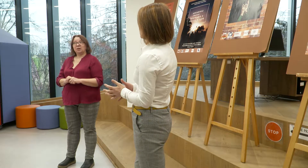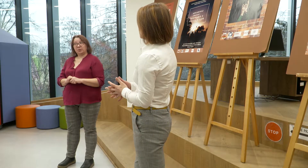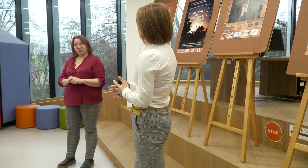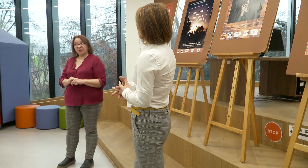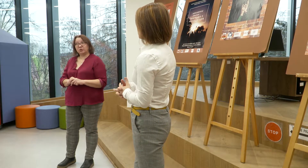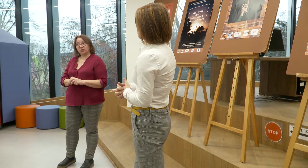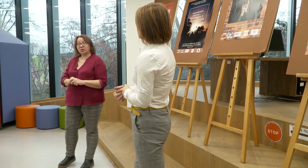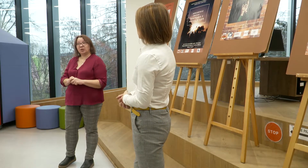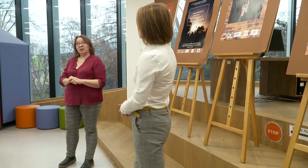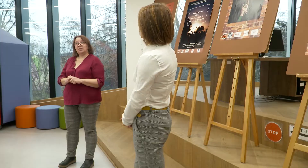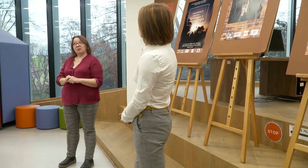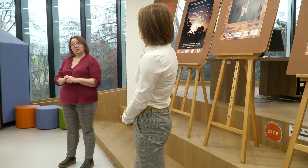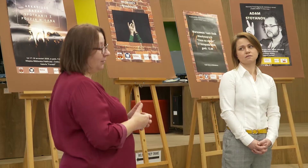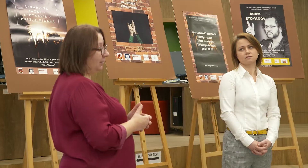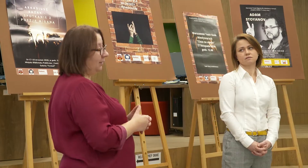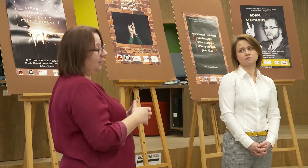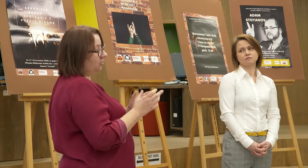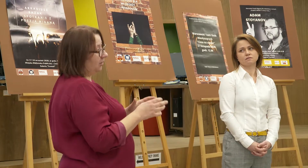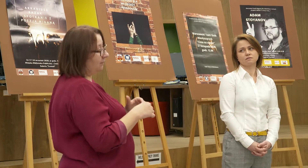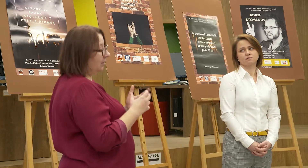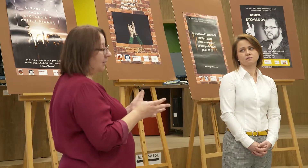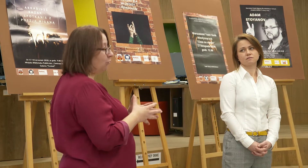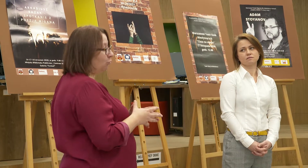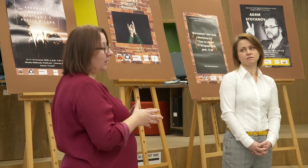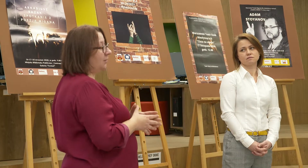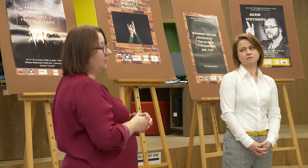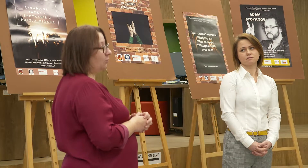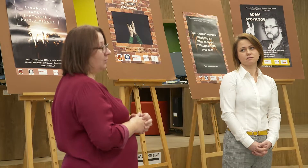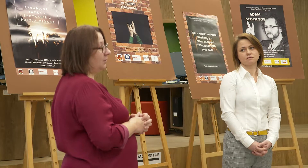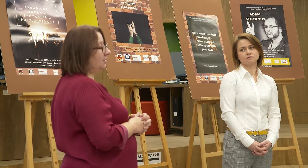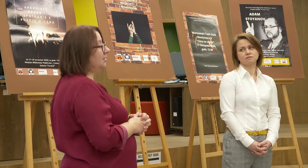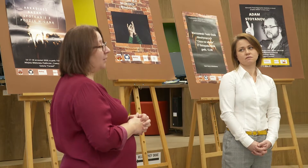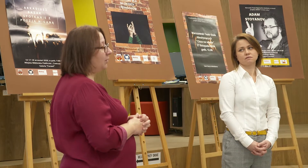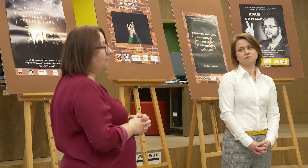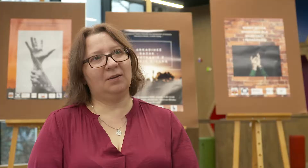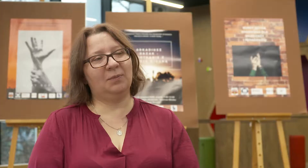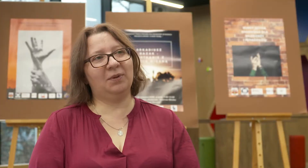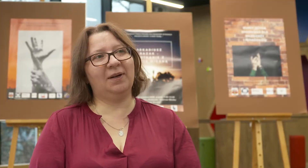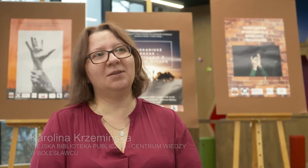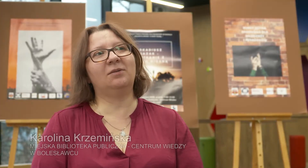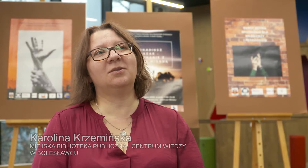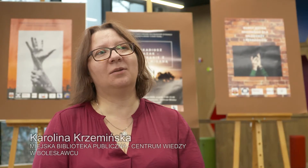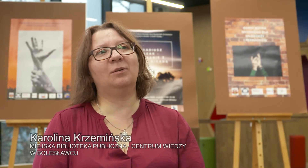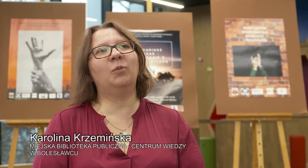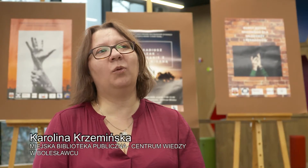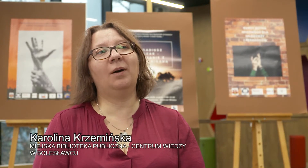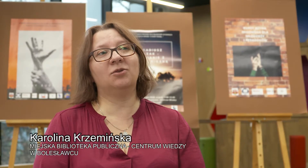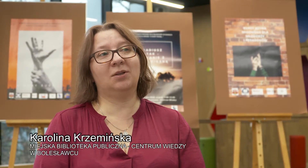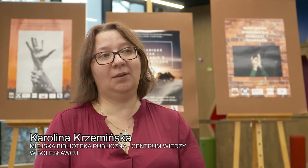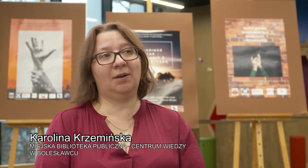Centrum Wiedzy wpadła Karolina Krzemińska, która prowadzi tu Klub Głuchego Czytelnika. Prowadząc Klub Głuchego Czytelnika